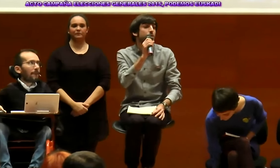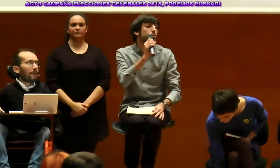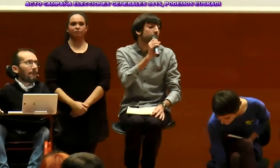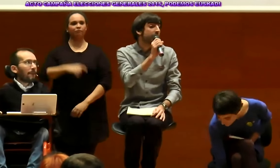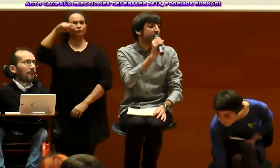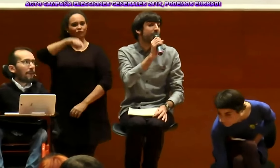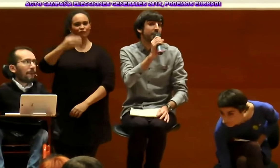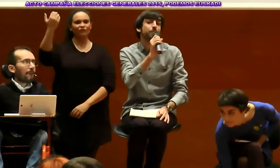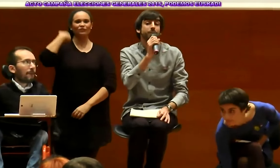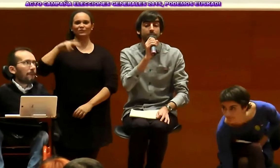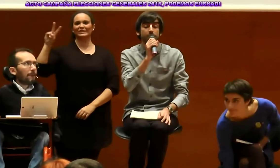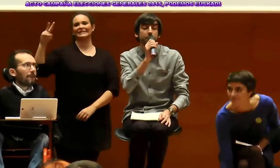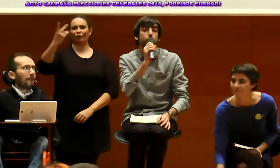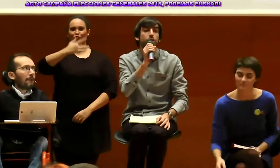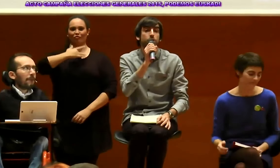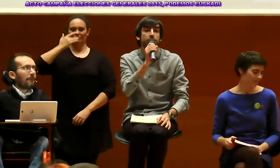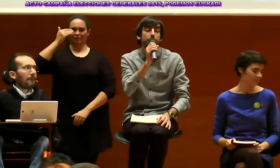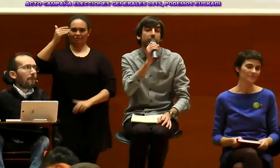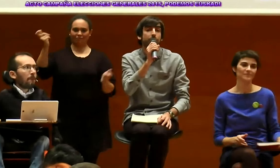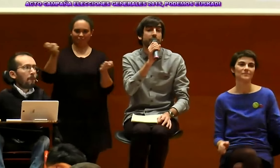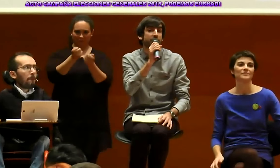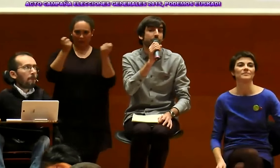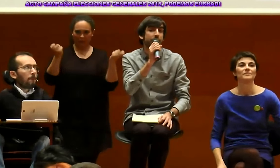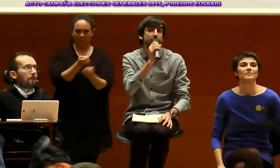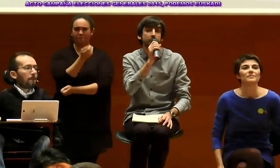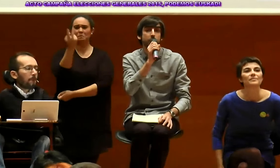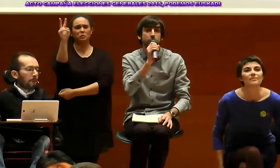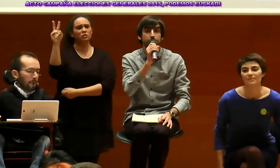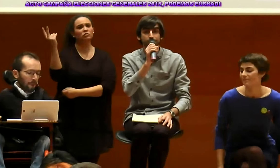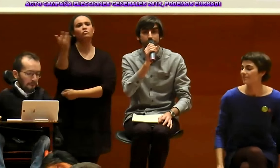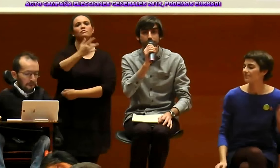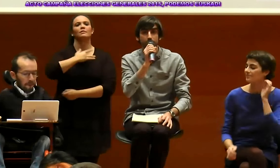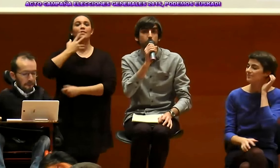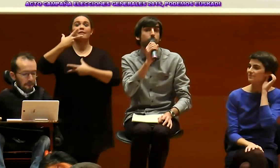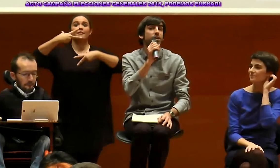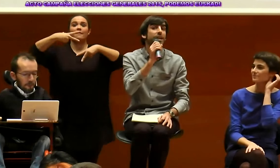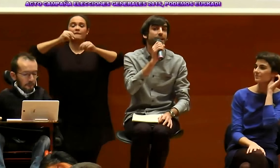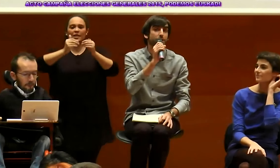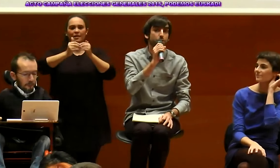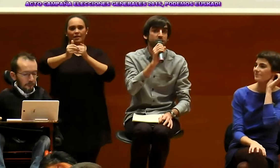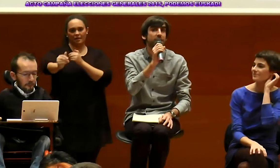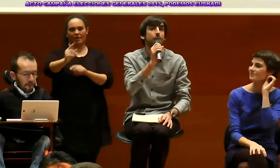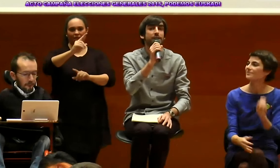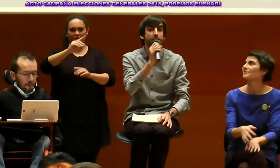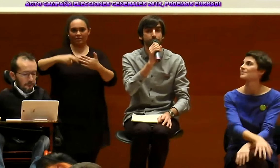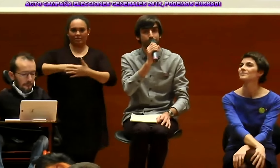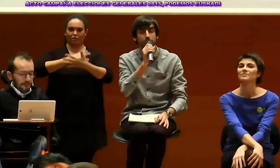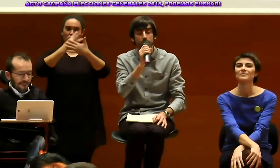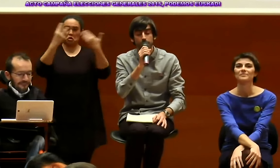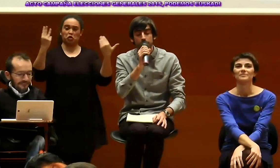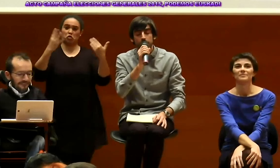Hoy es el segundo día de campaña. El segundo día de una campaña que termina el día 18, que podemos alargar incluso hasta el día